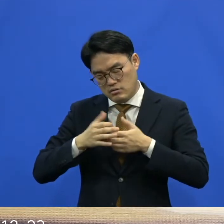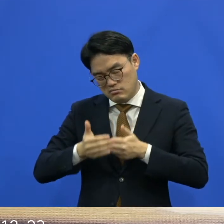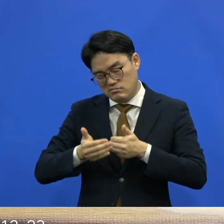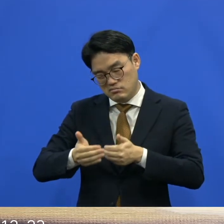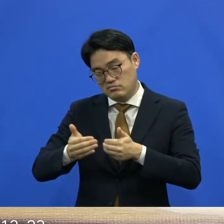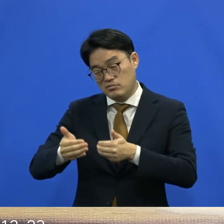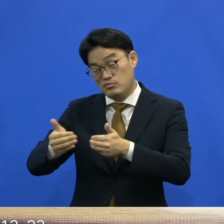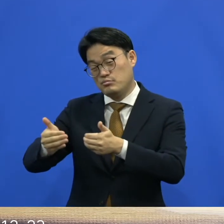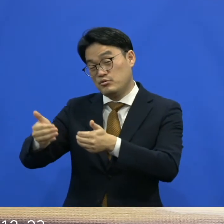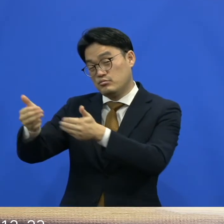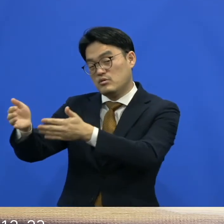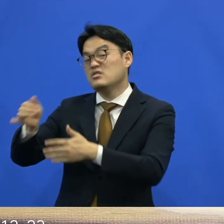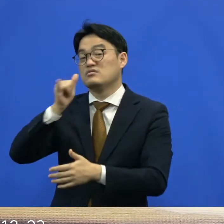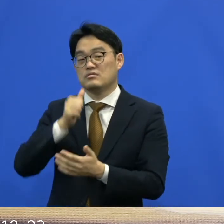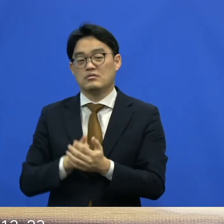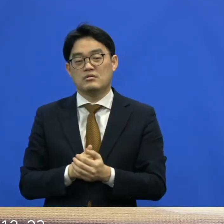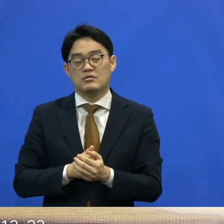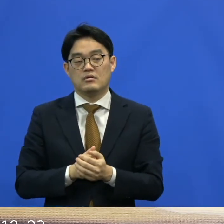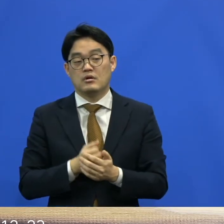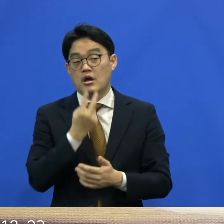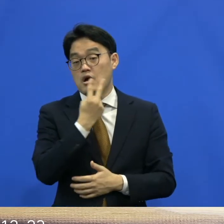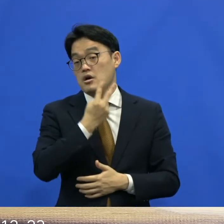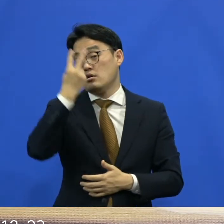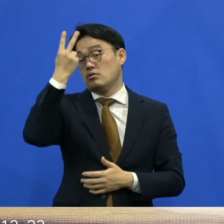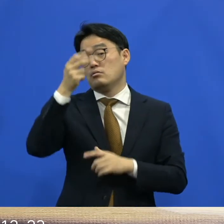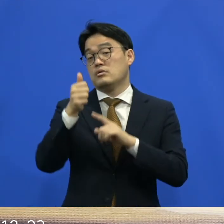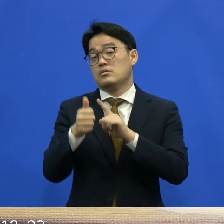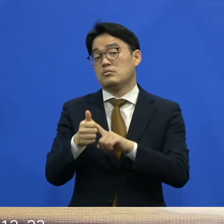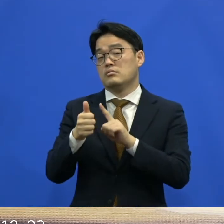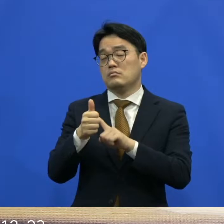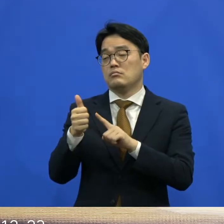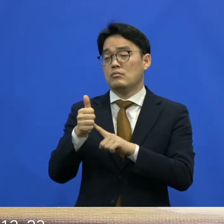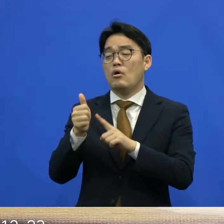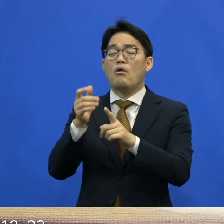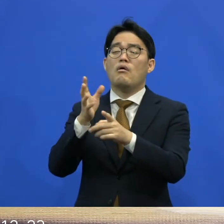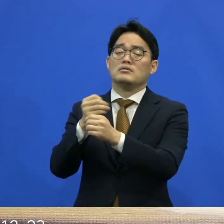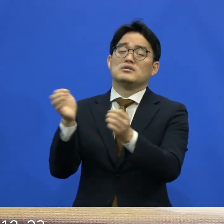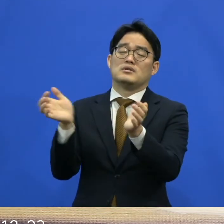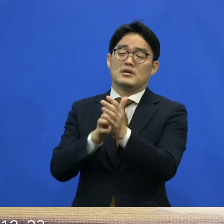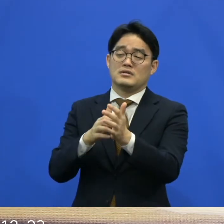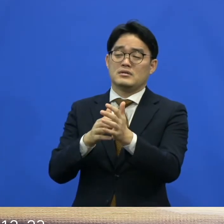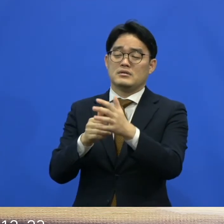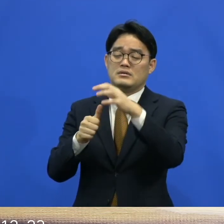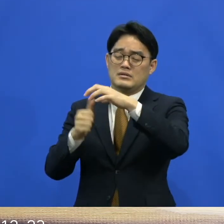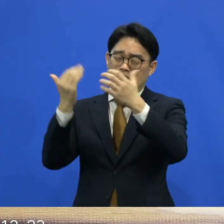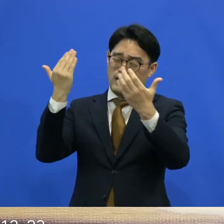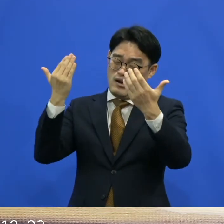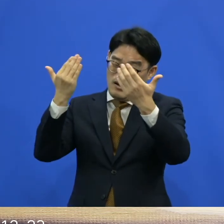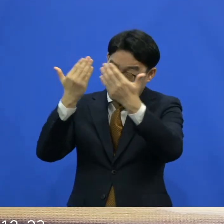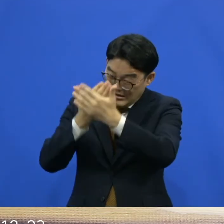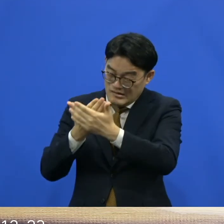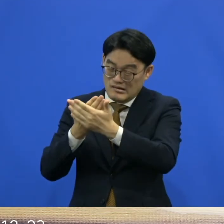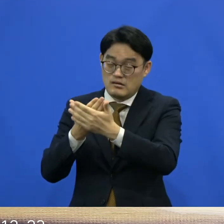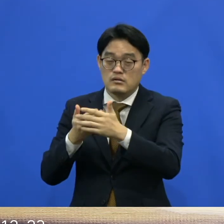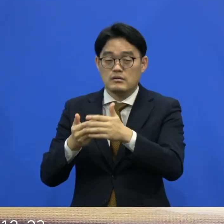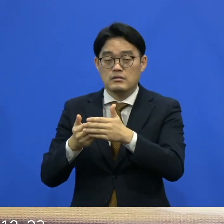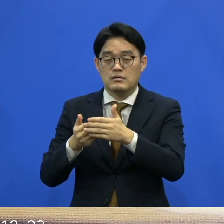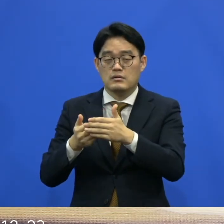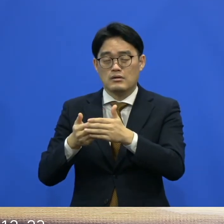요셉은 계속 내려가는 시간 속에서 어디까지 내려가야 되는지 알 수가 없어요. 그 시간은 하나님만이 알고 있어요.